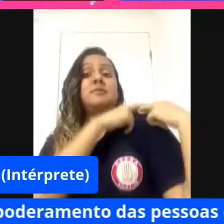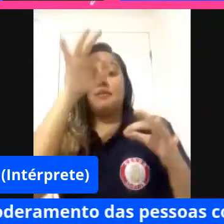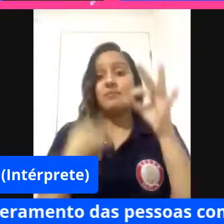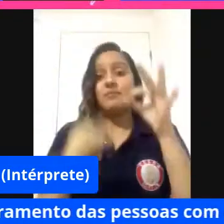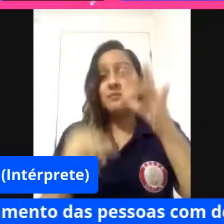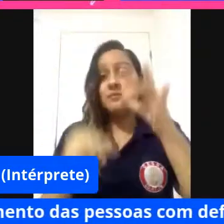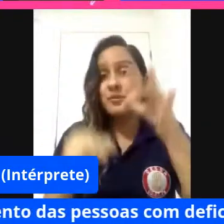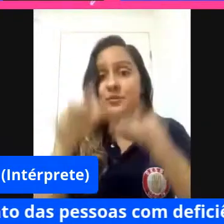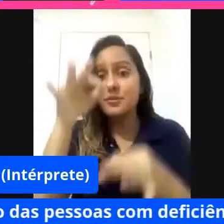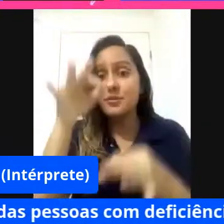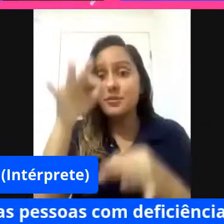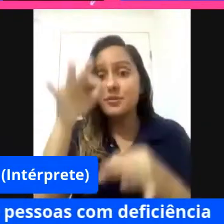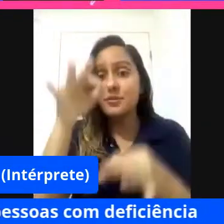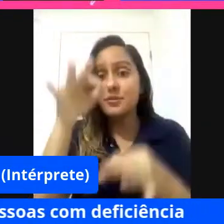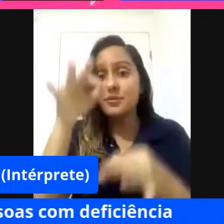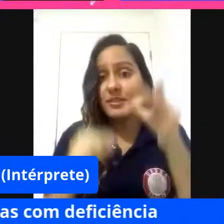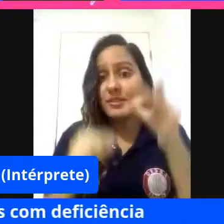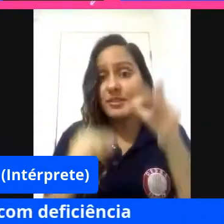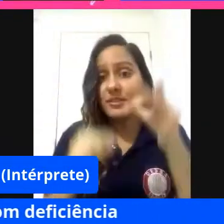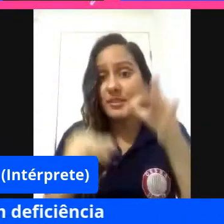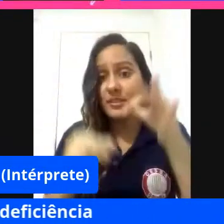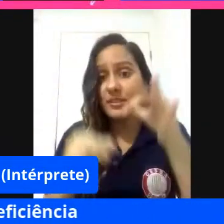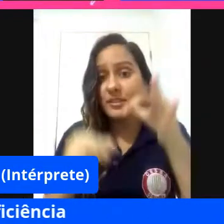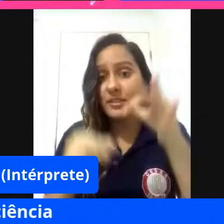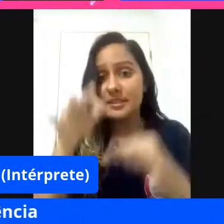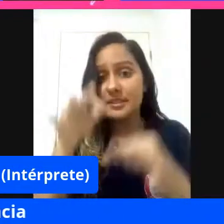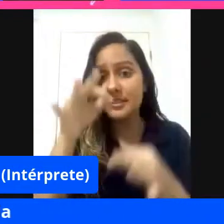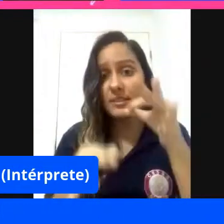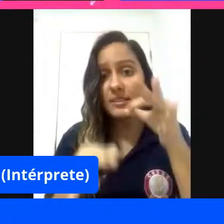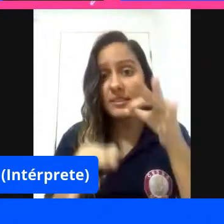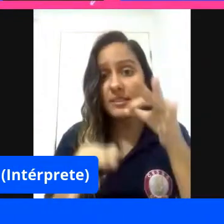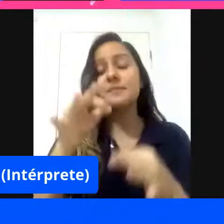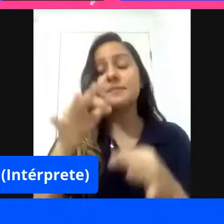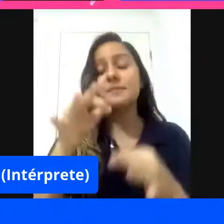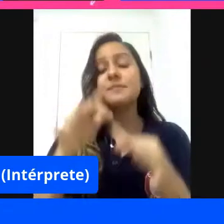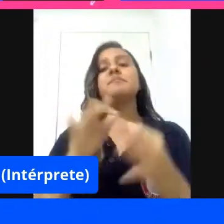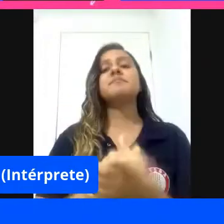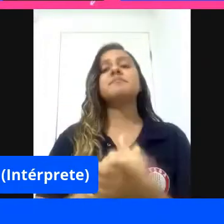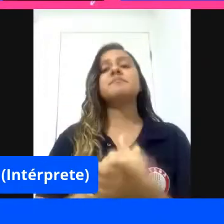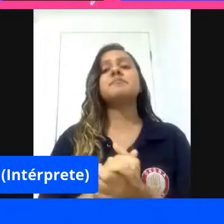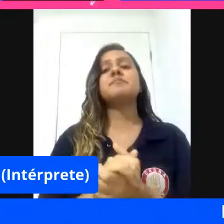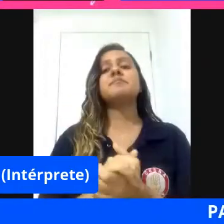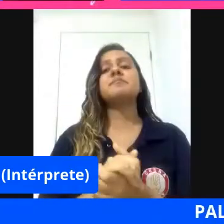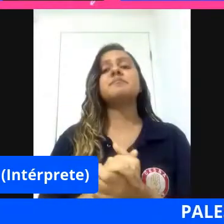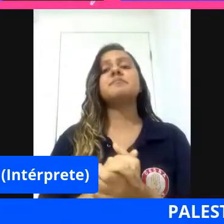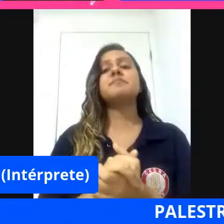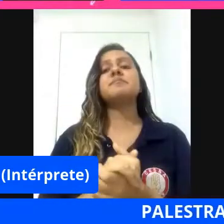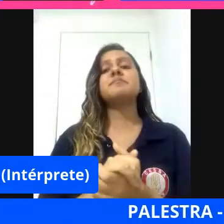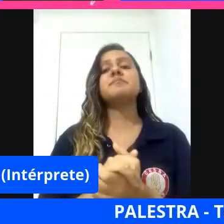usar muito a tecnologia e, sobretudo, a tecnologia assistiva.